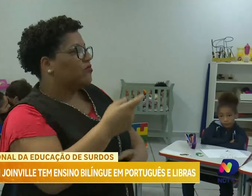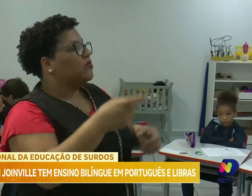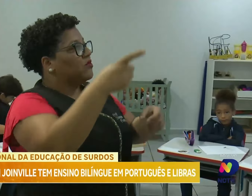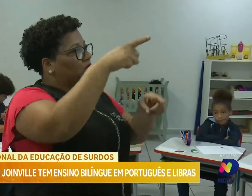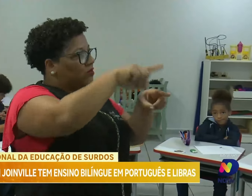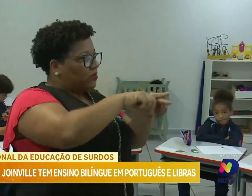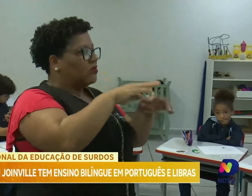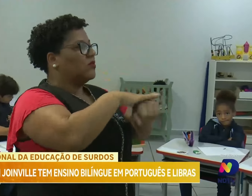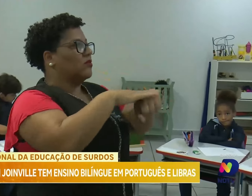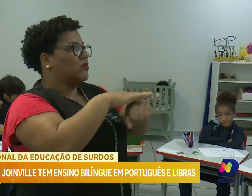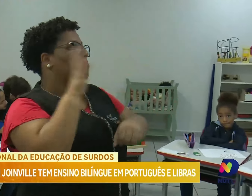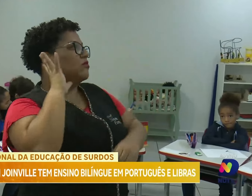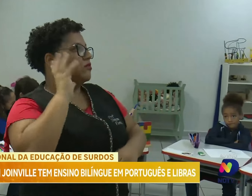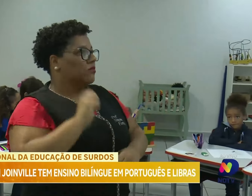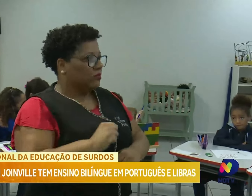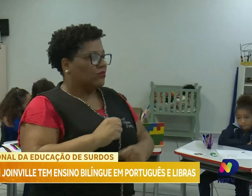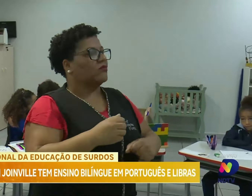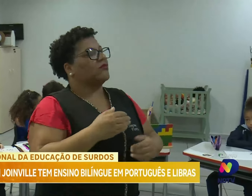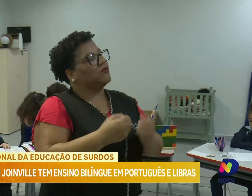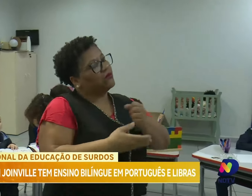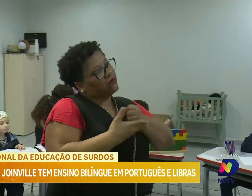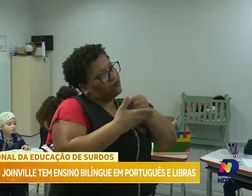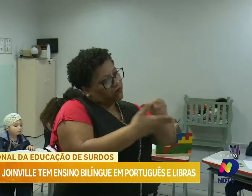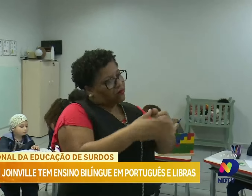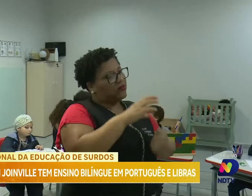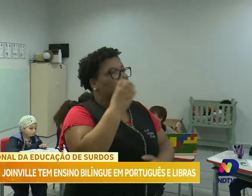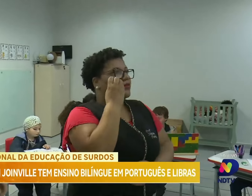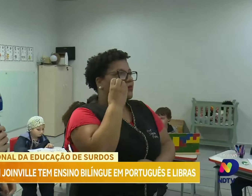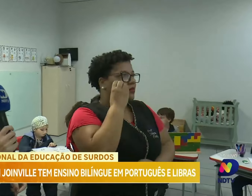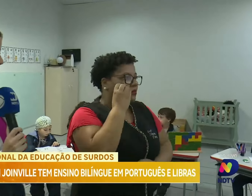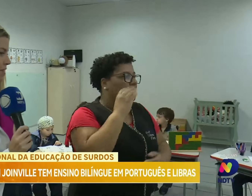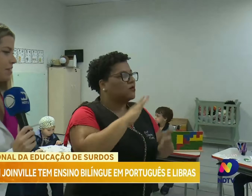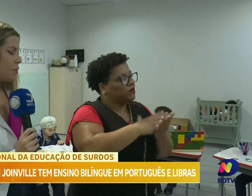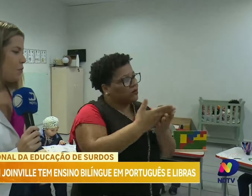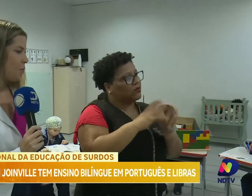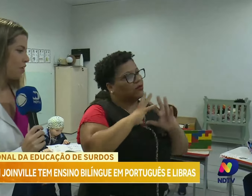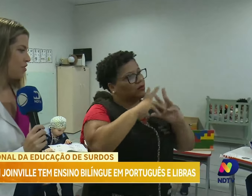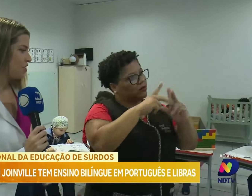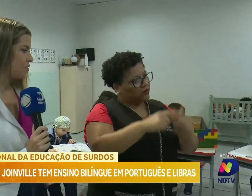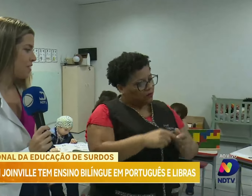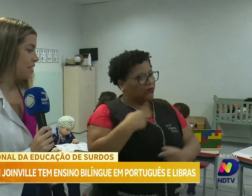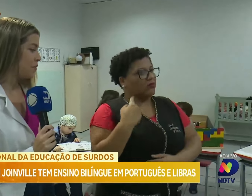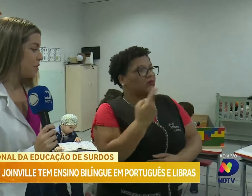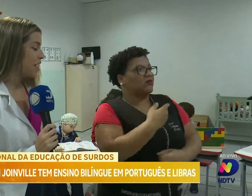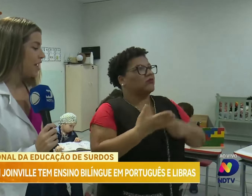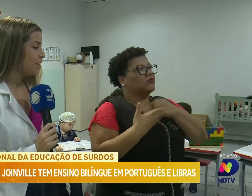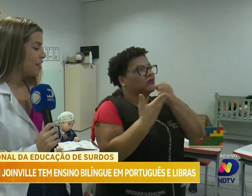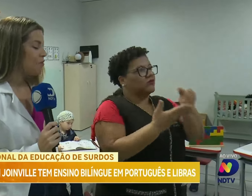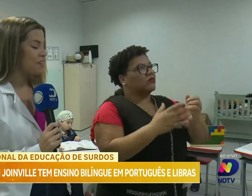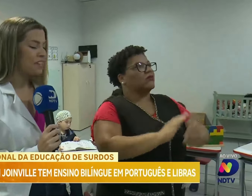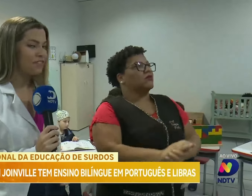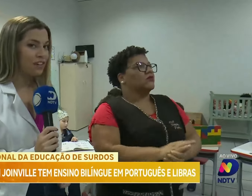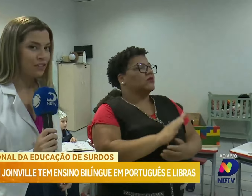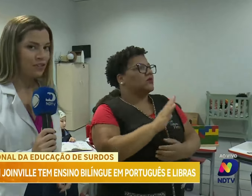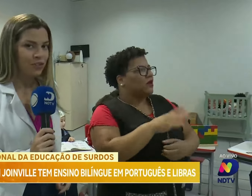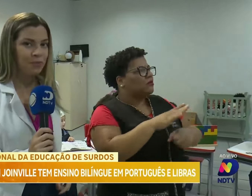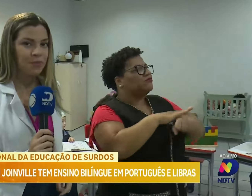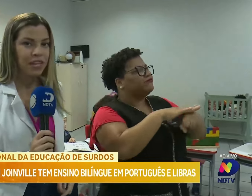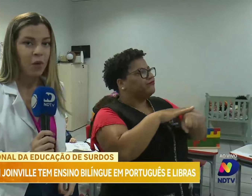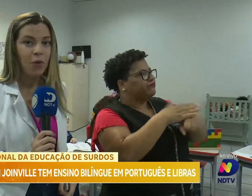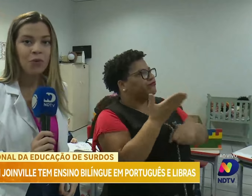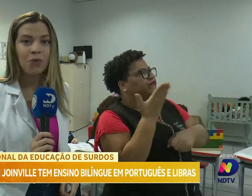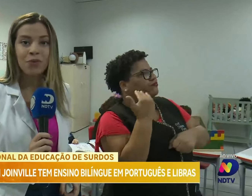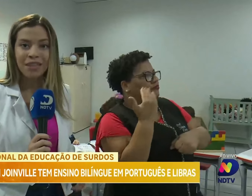conversar com o professor André Luiz, com a ajuda da Simone, que está fazendo toda a interpretação para a gente, auxiliando. Eu até conversava